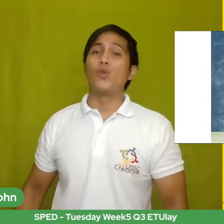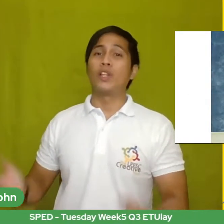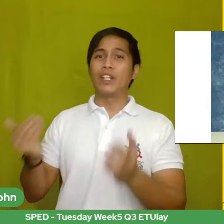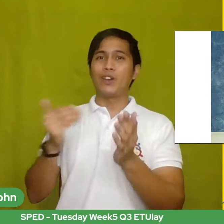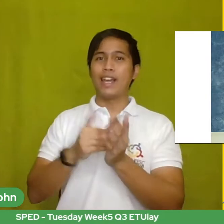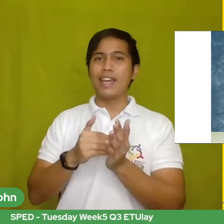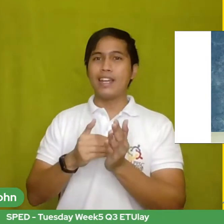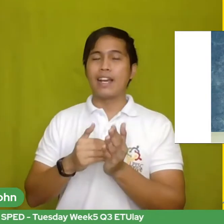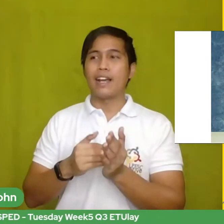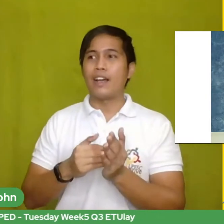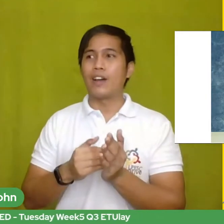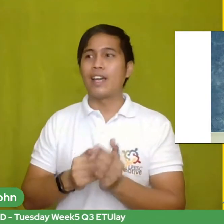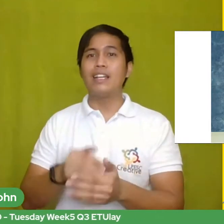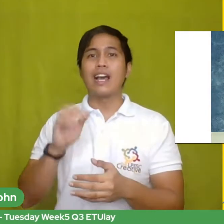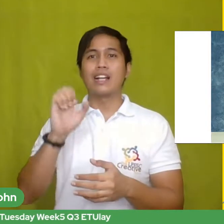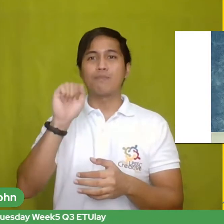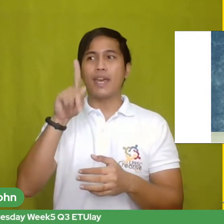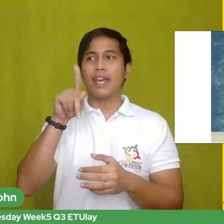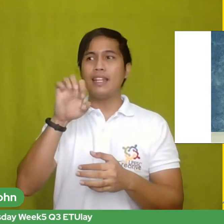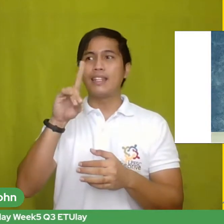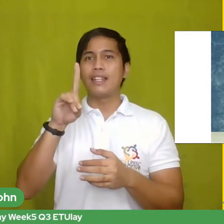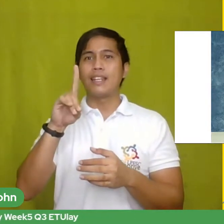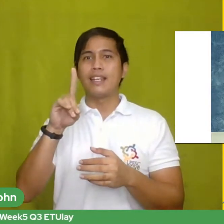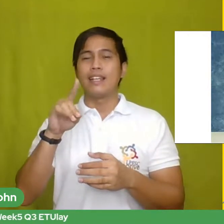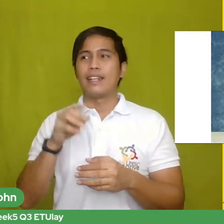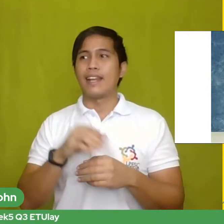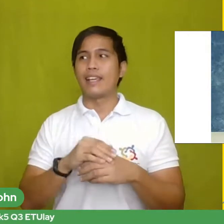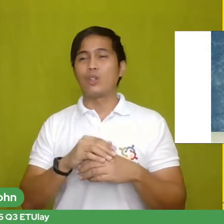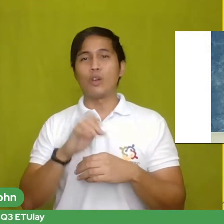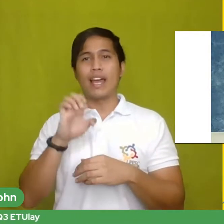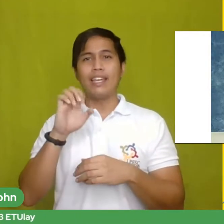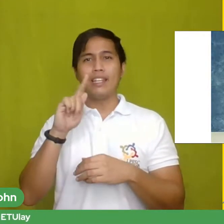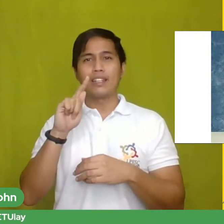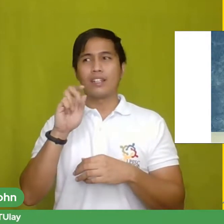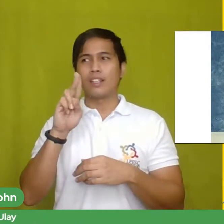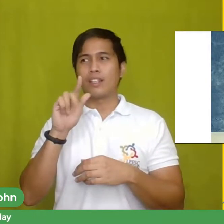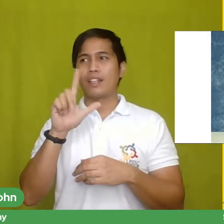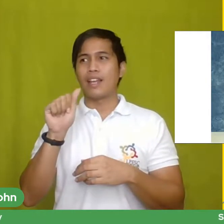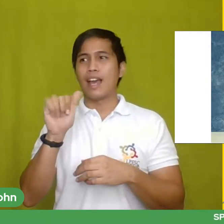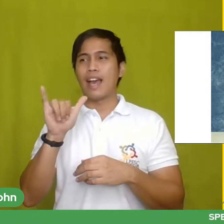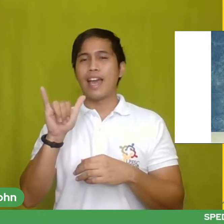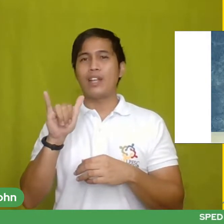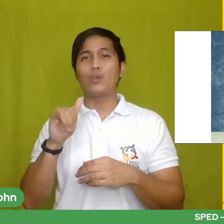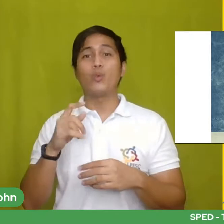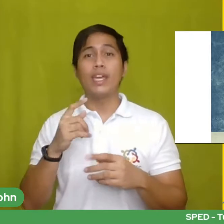ulitin ko ulit. Okay? Ang sped, itulay, ay tuwing